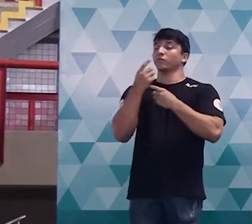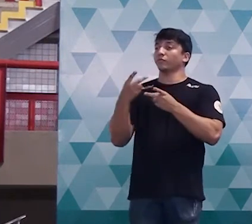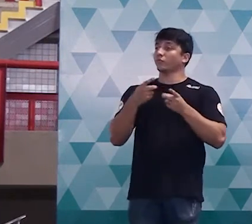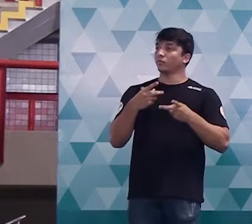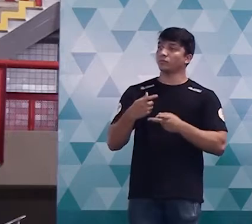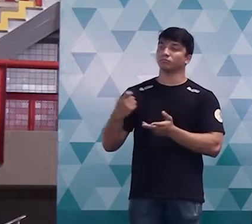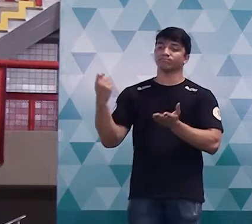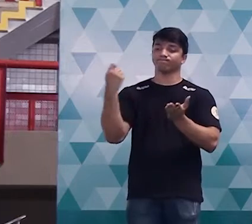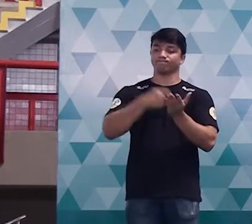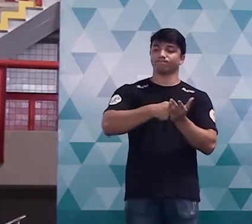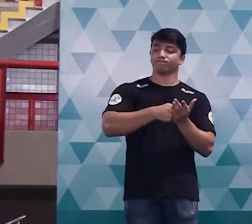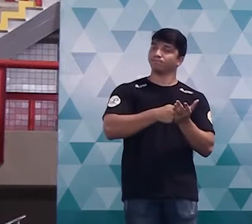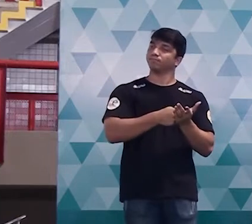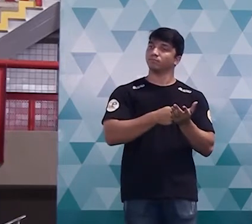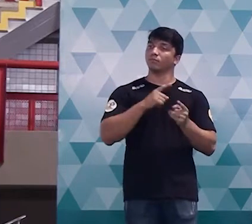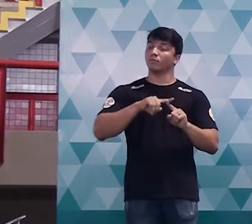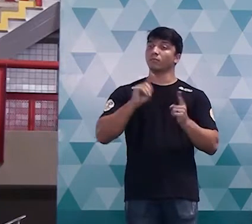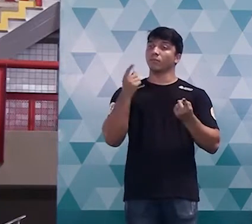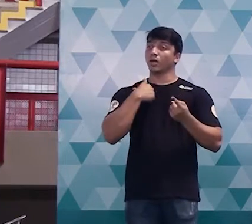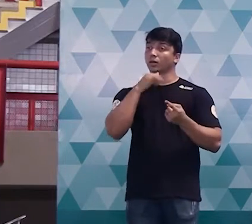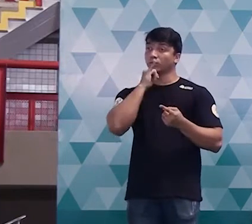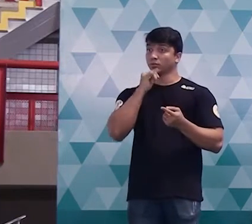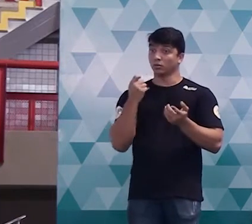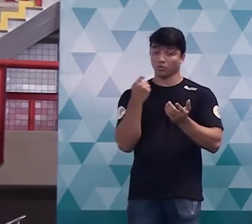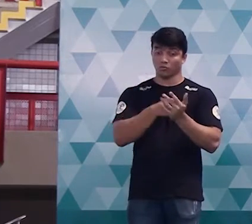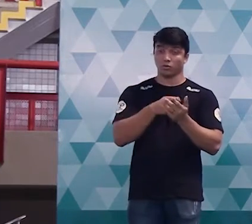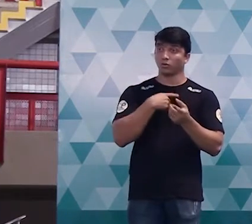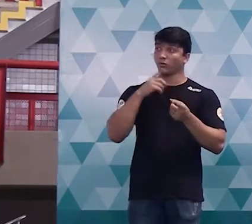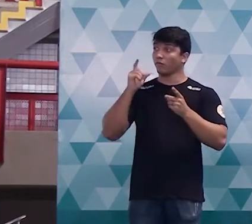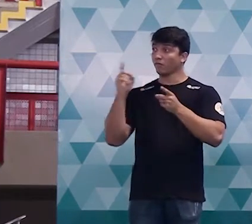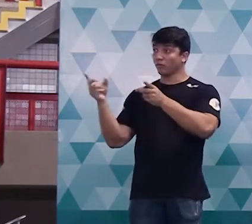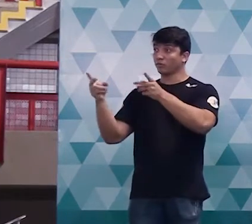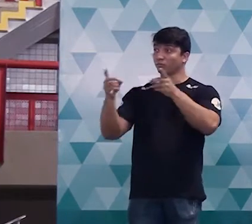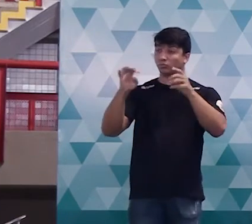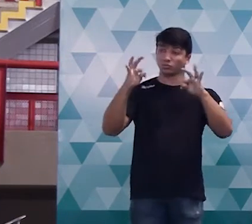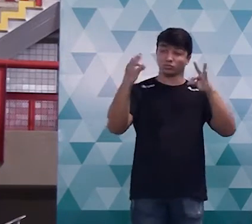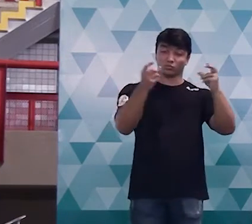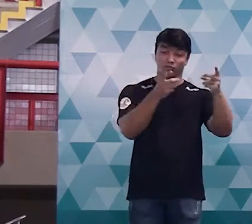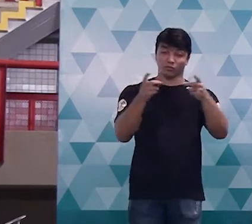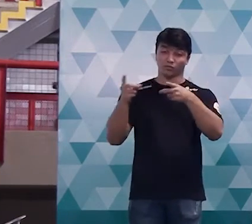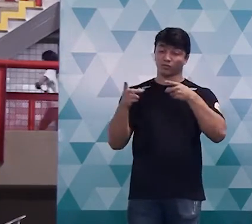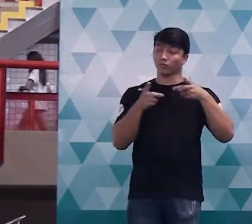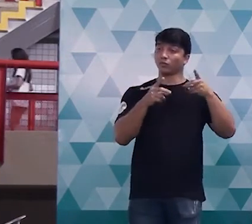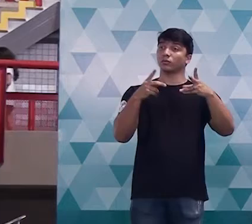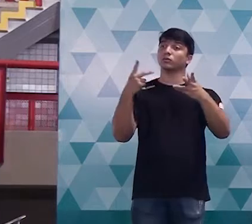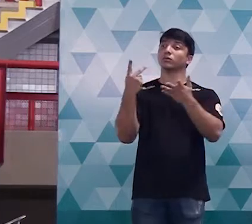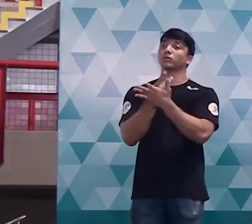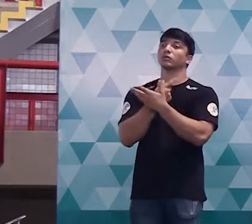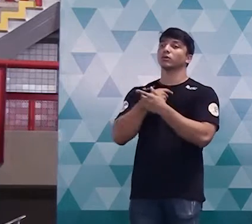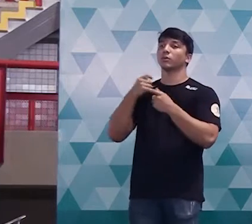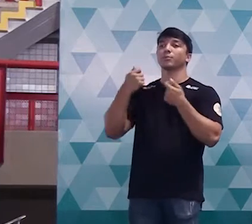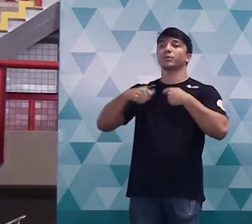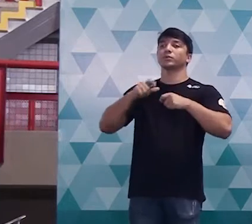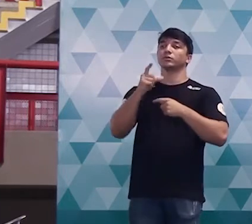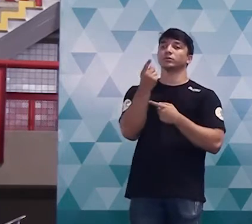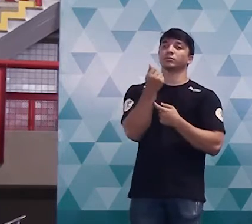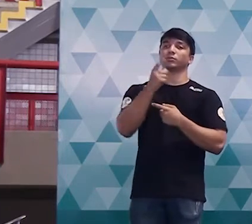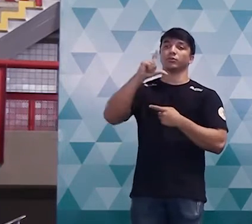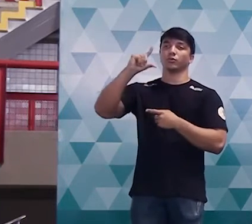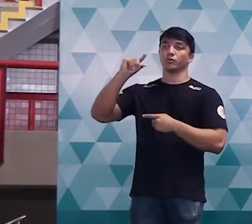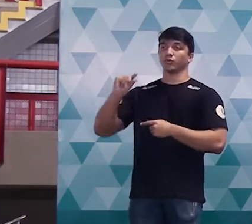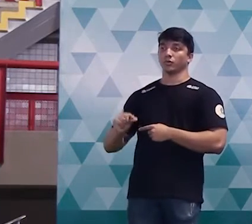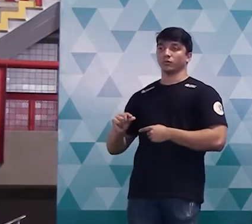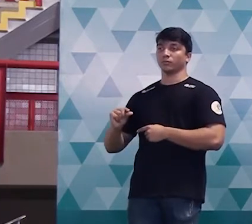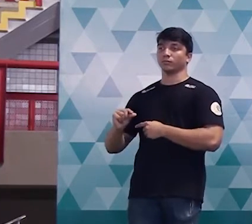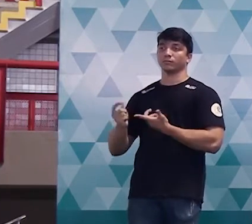pagar esse preço. Mas na hora que eu vendo, ele vende, tem um bocado de gente vendendo, eu vou ter que baixar o meu preço. Foi o